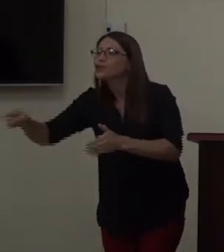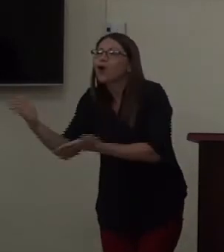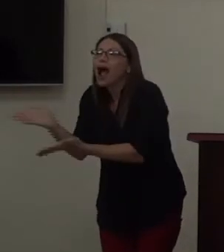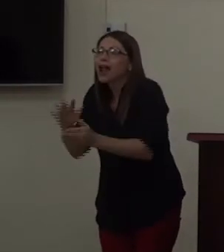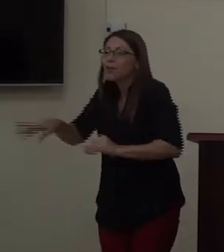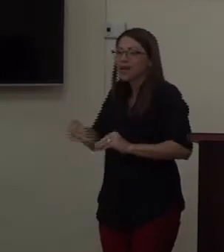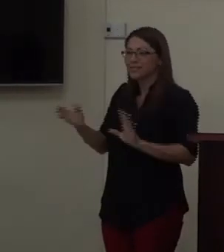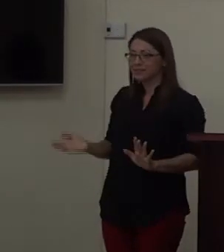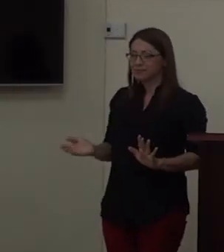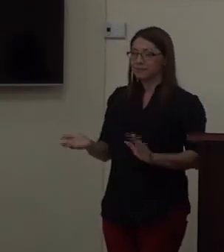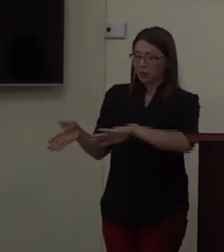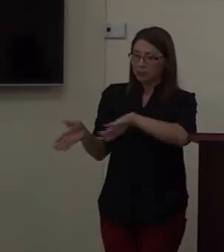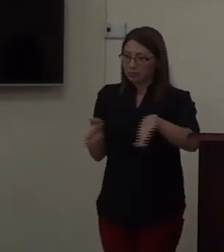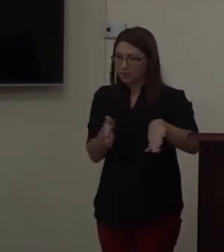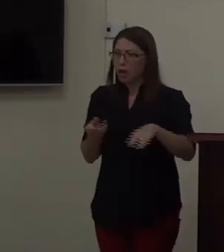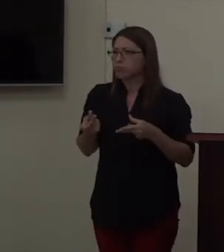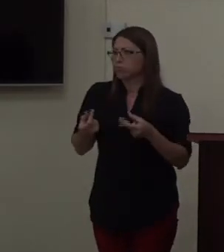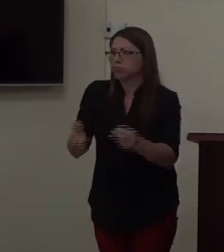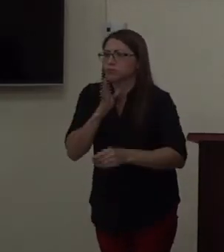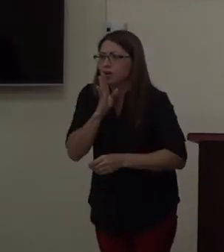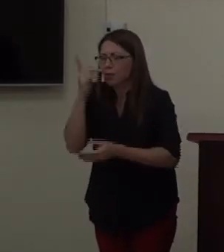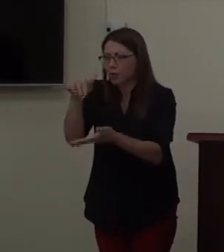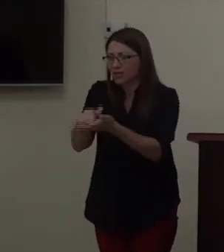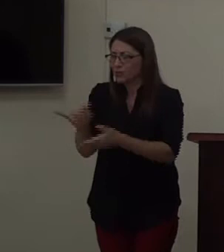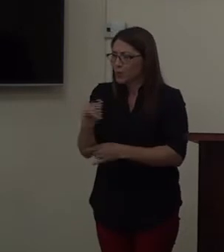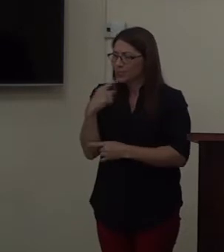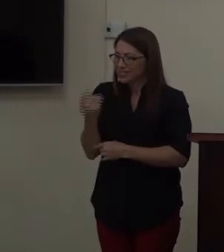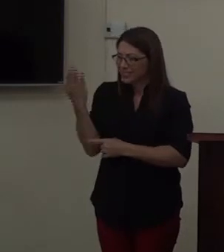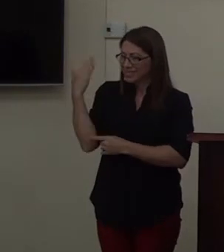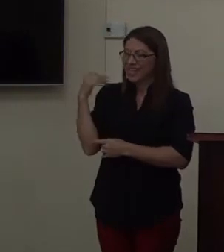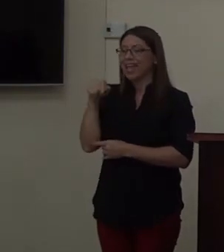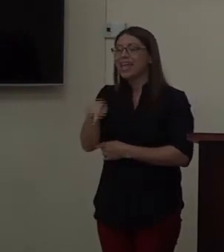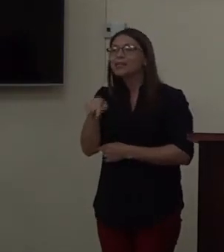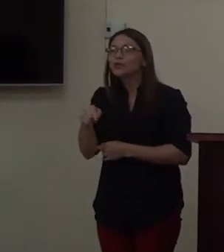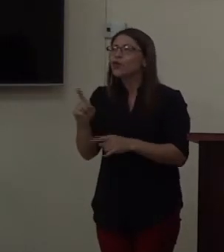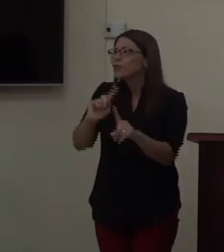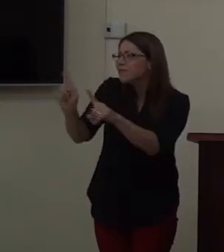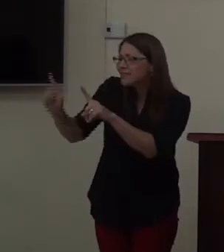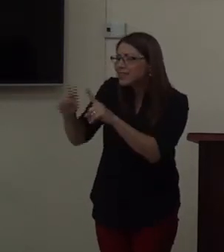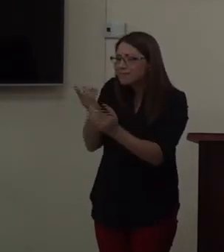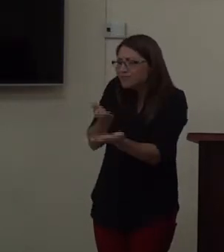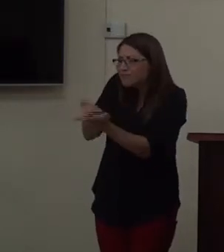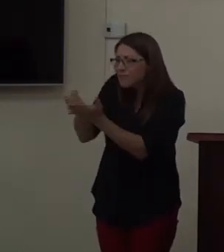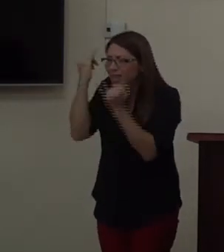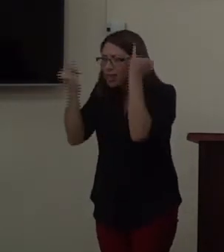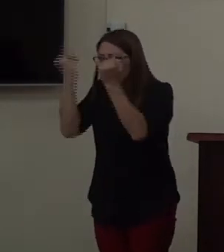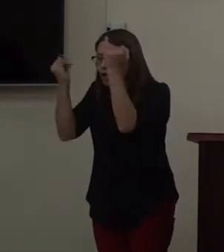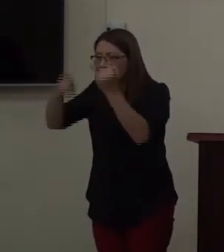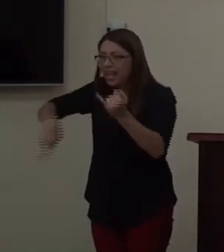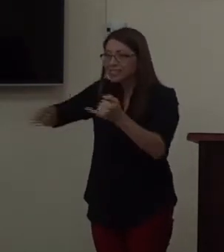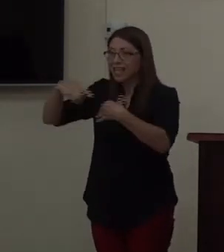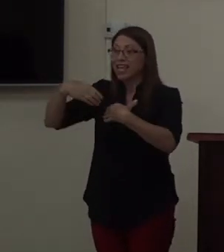Muy bien. Voy a pasar muy rápido por esto, porque como les decía, esas son de alguna manera estas ideologías que llevan a